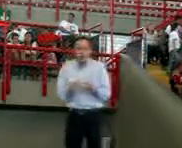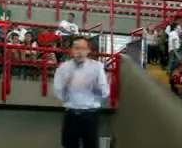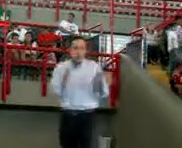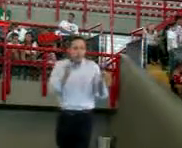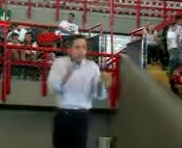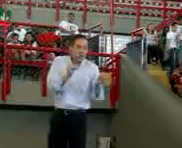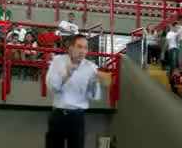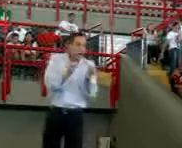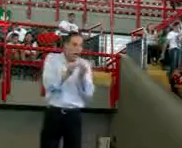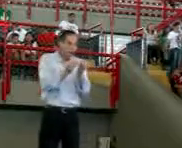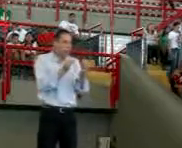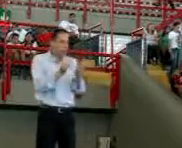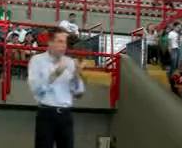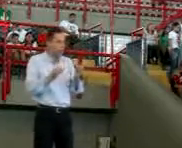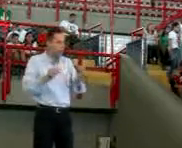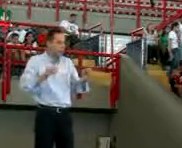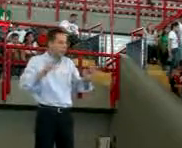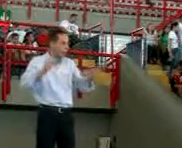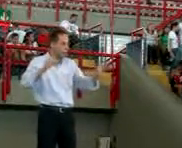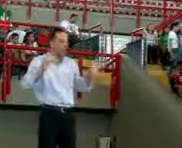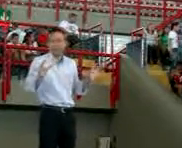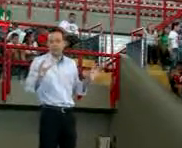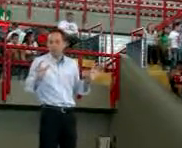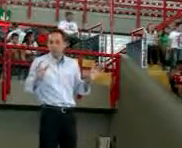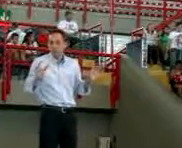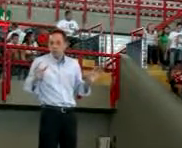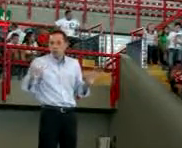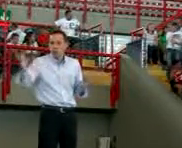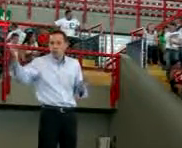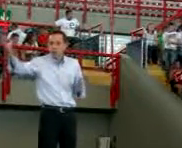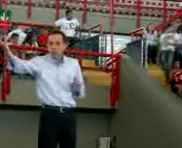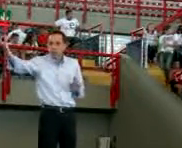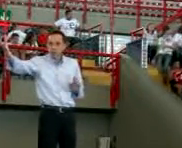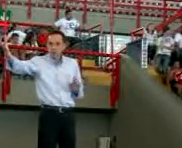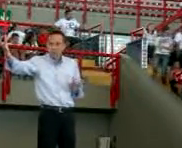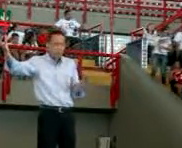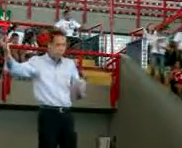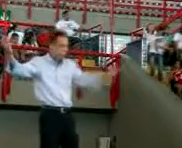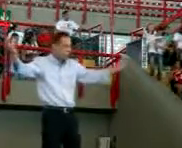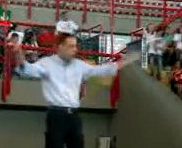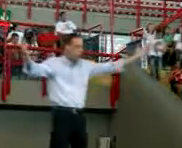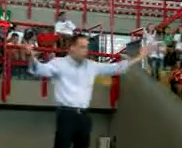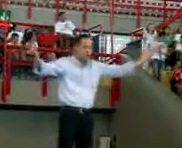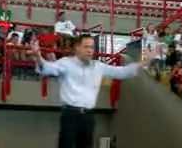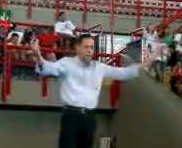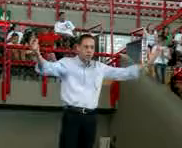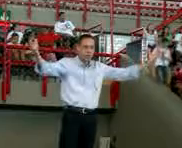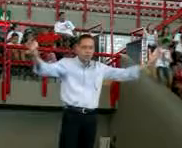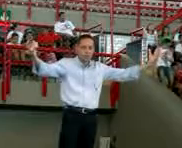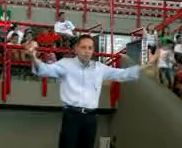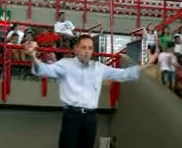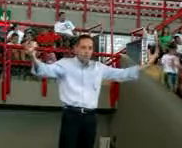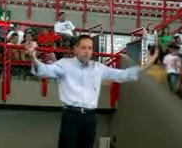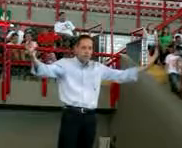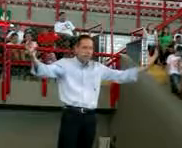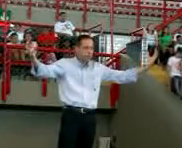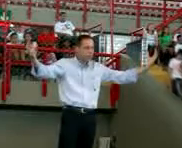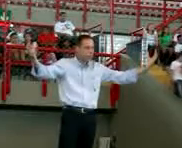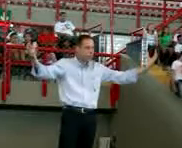Então vai haver a possibilidade de uma grande guerra. De um lado o Brasil, do outro lado a